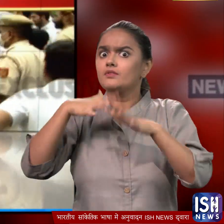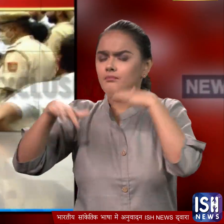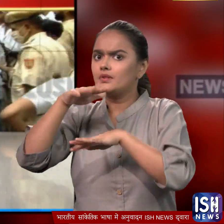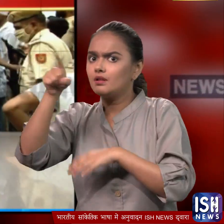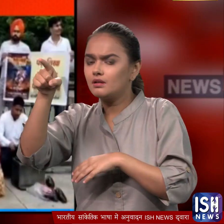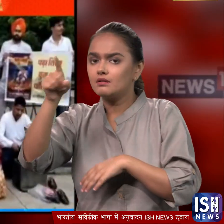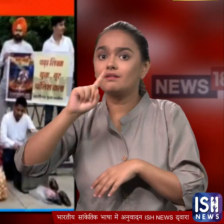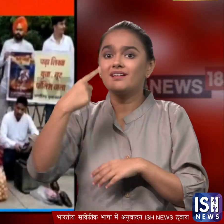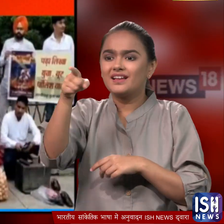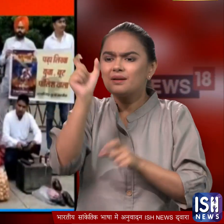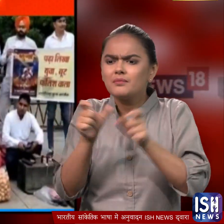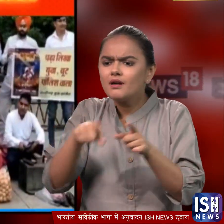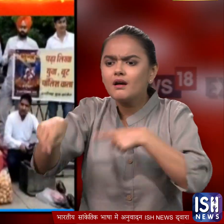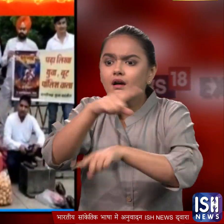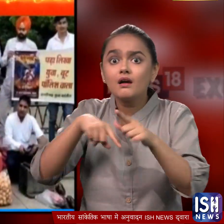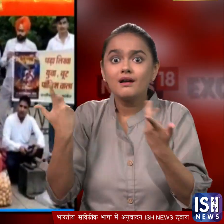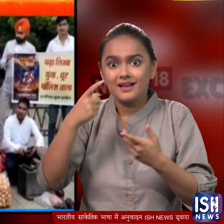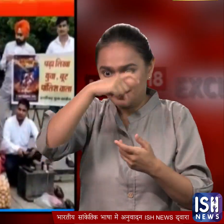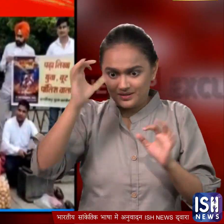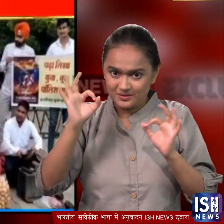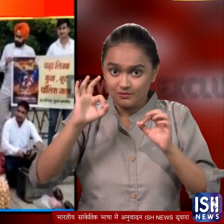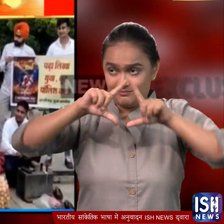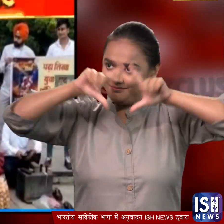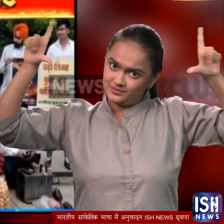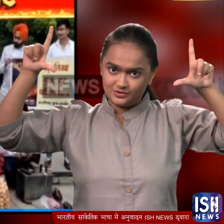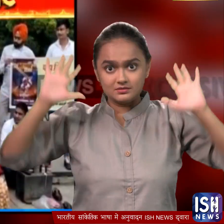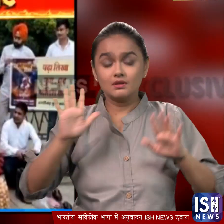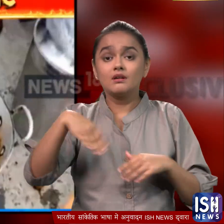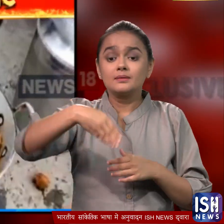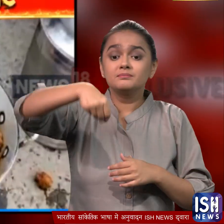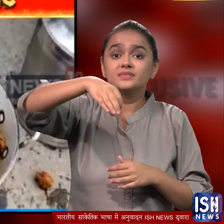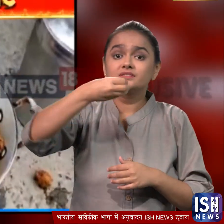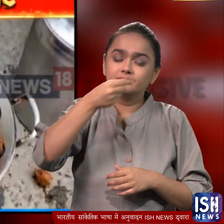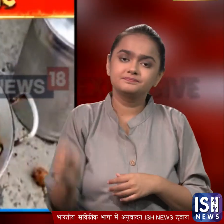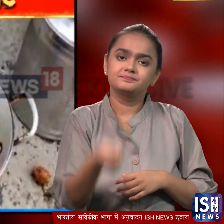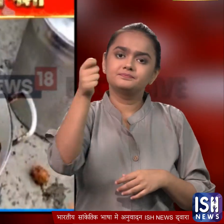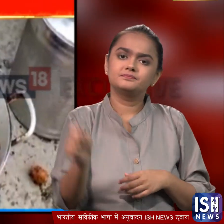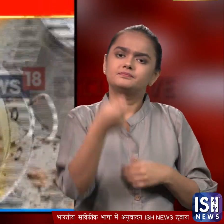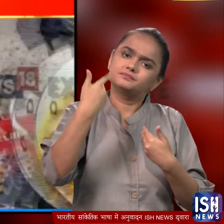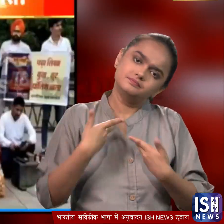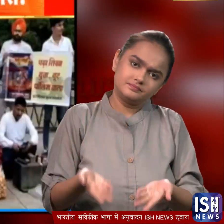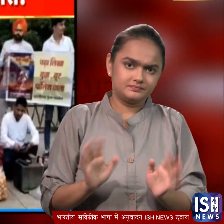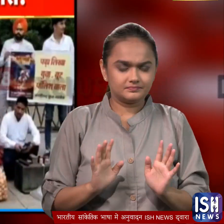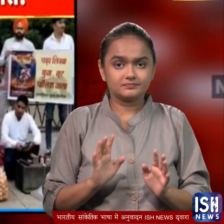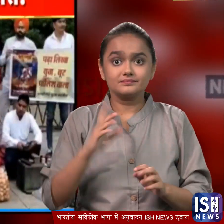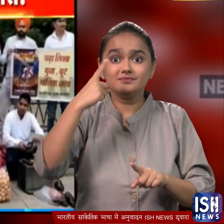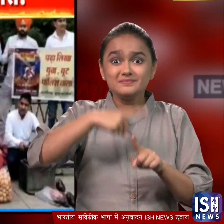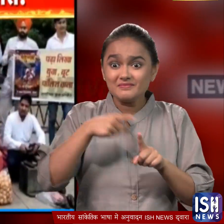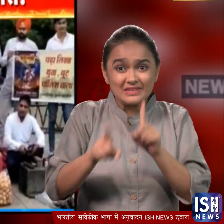आया। और एनएसयूआई कार्यकर्ता सड़क किनारे बेरोजगार दिवस का पोस्टर लगाकर पकौड़े तलने बैठ गए।